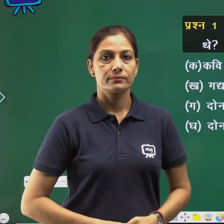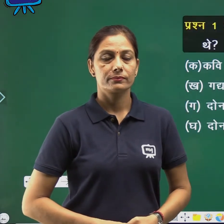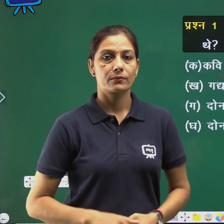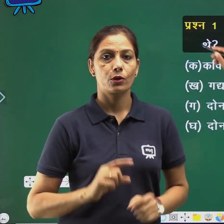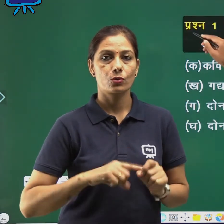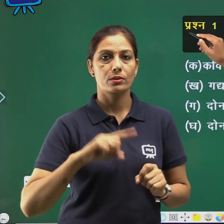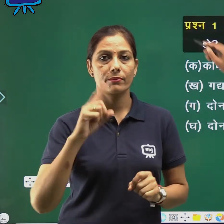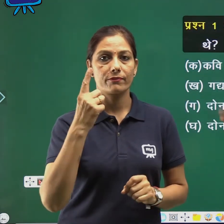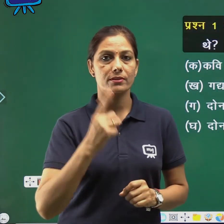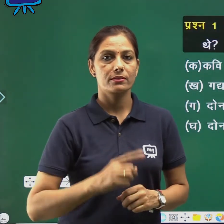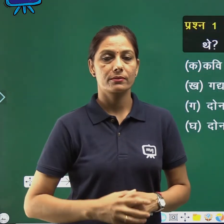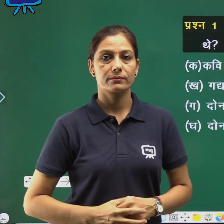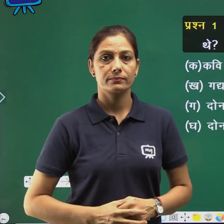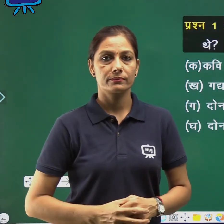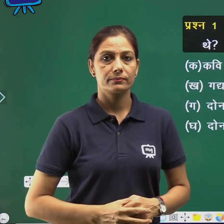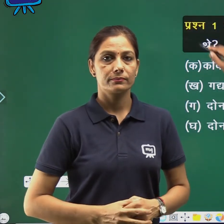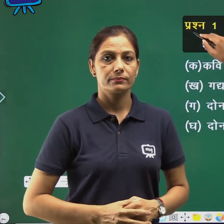प्रश्न 1,